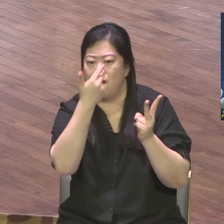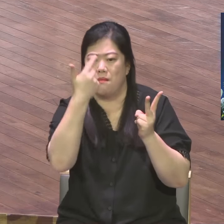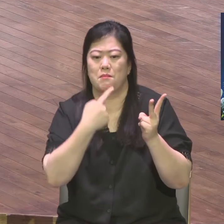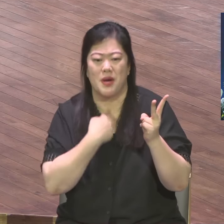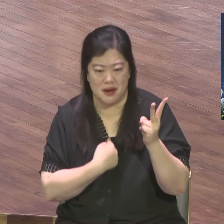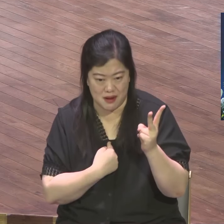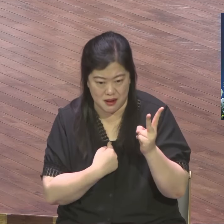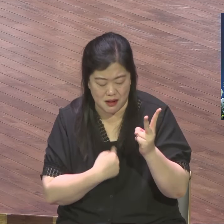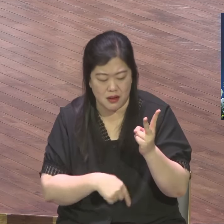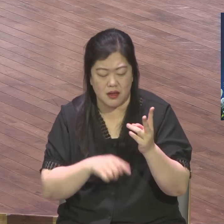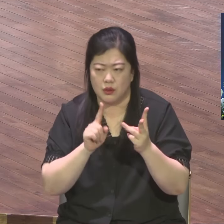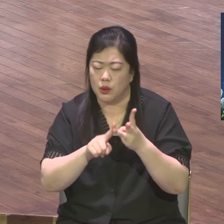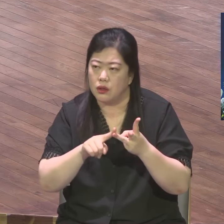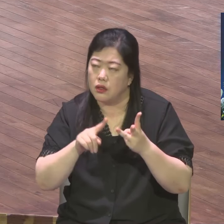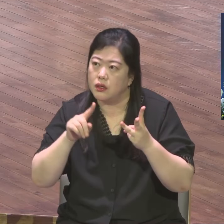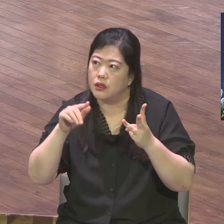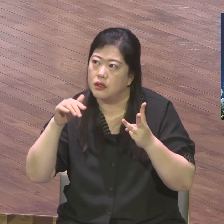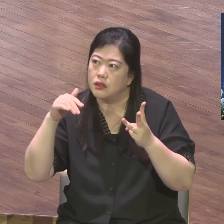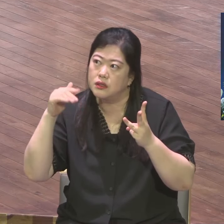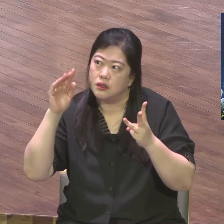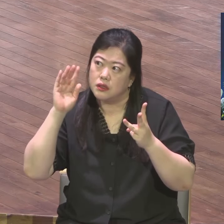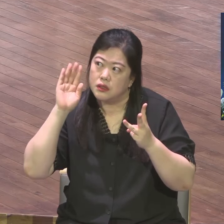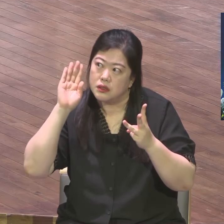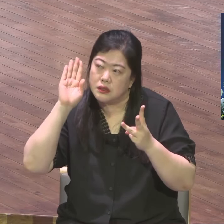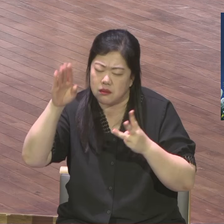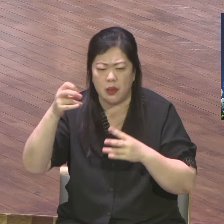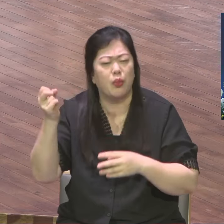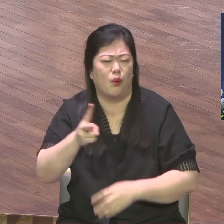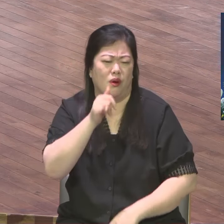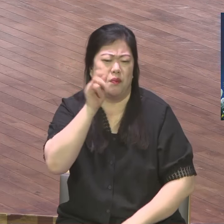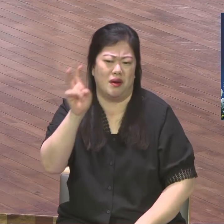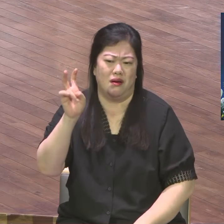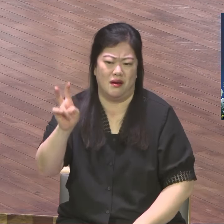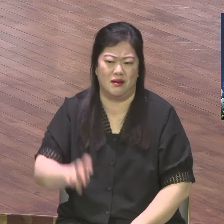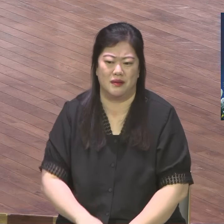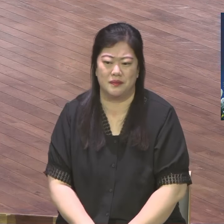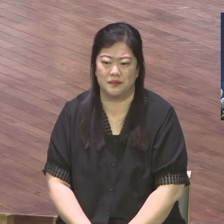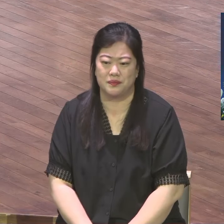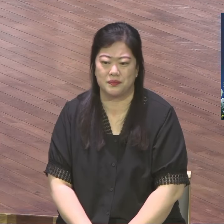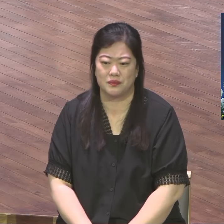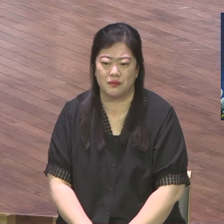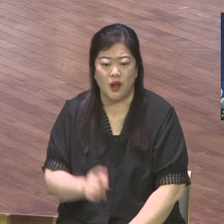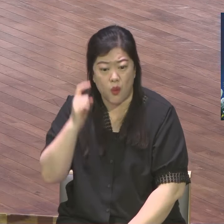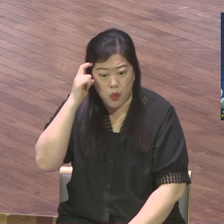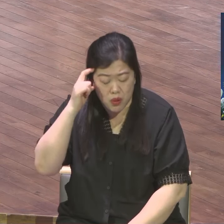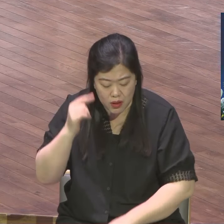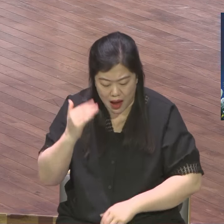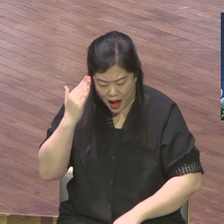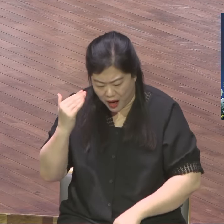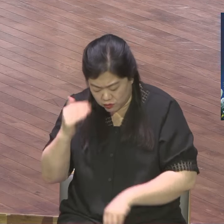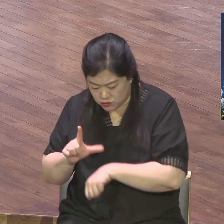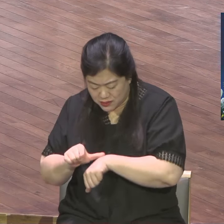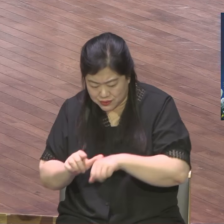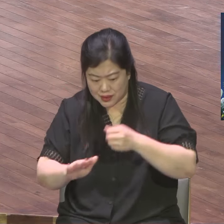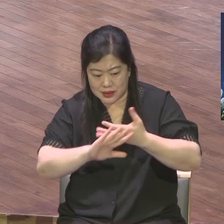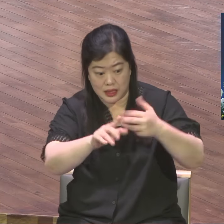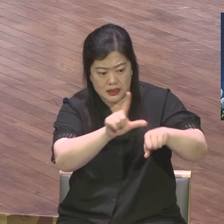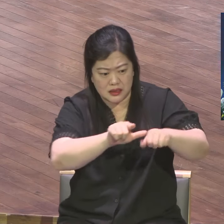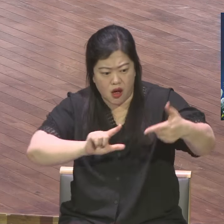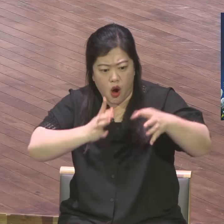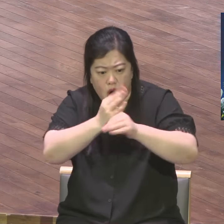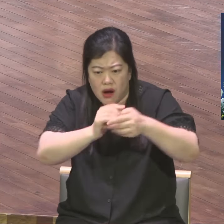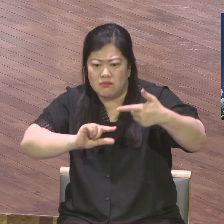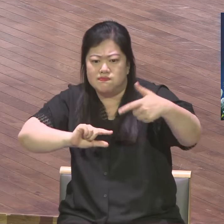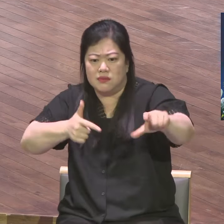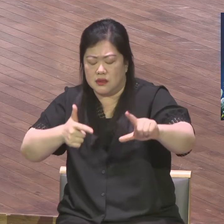그랬는데 아마 처음이지요. 이제 처음인데 주일에 세계 공동체 예배라고 그런 주제를 가지고 드리게